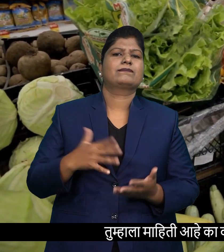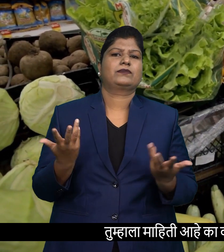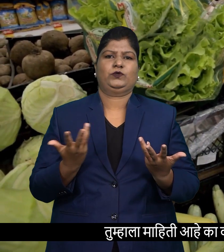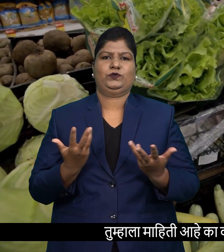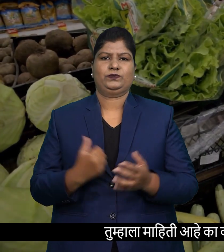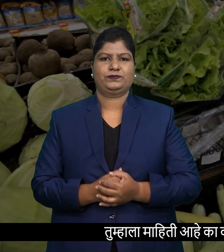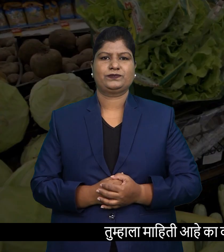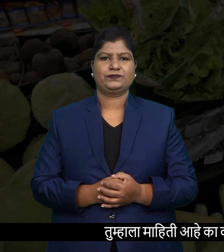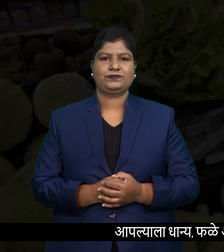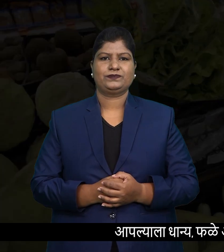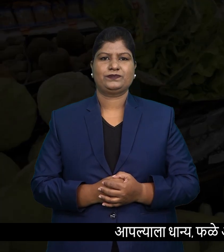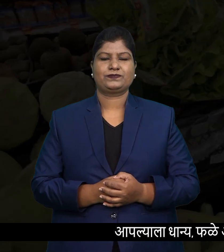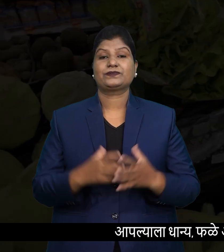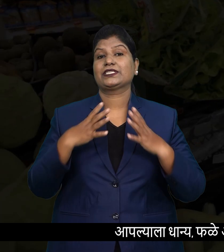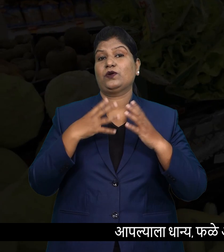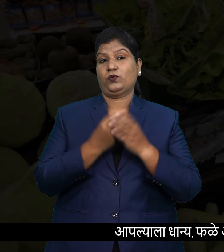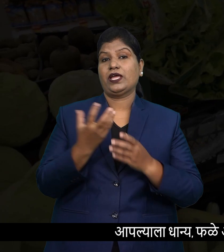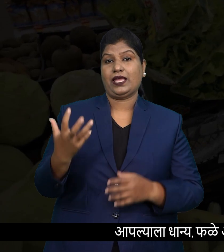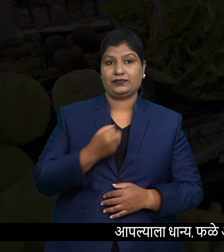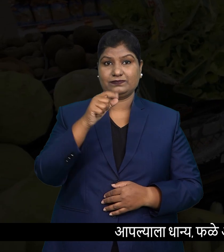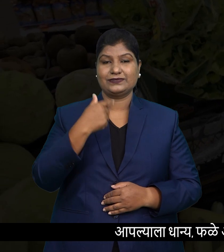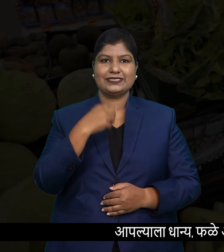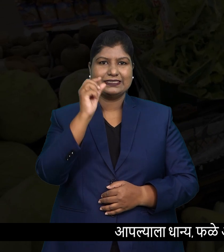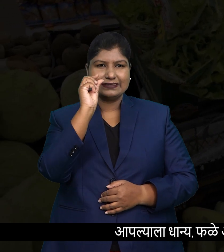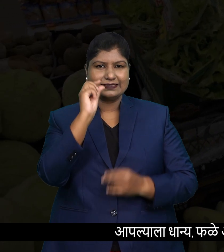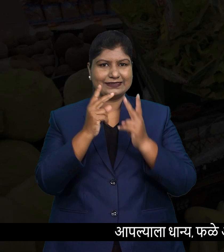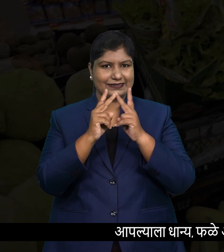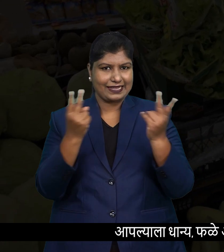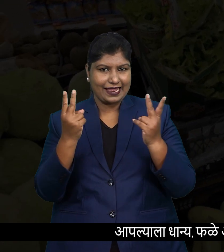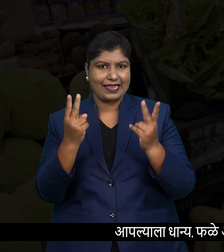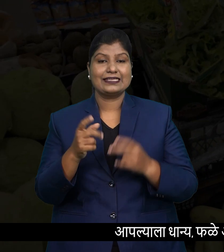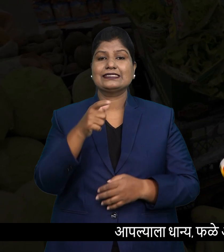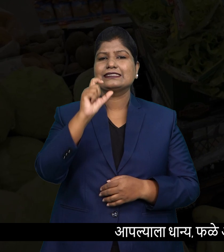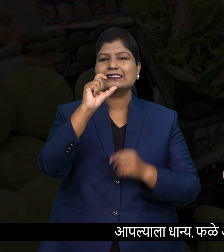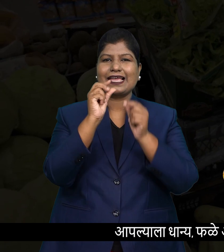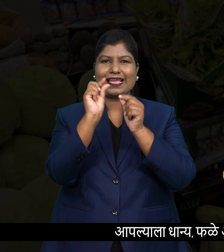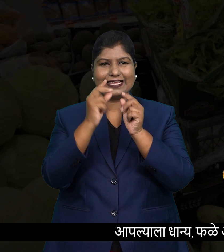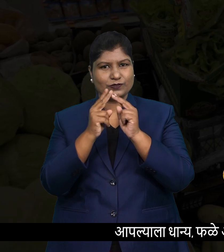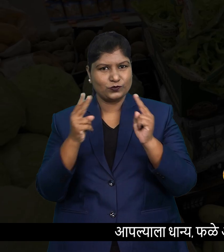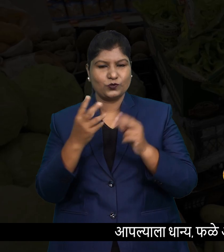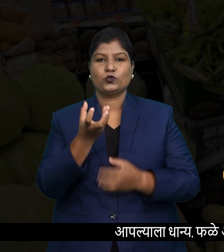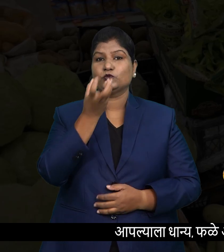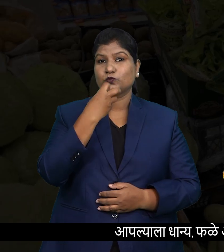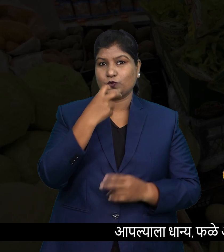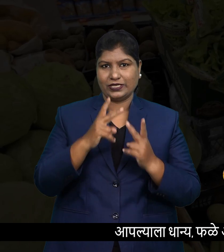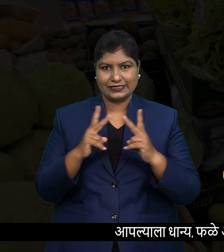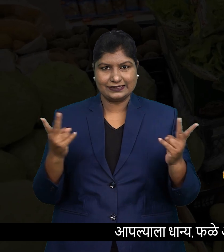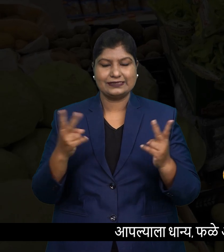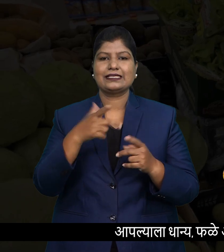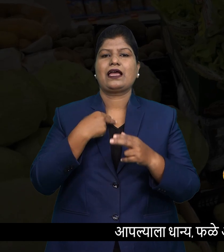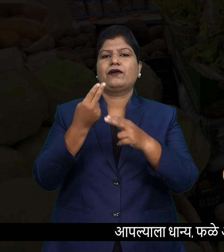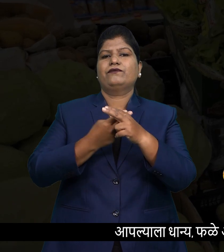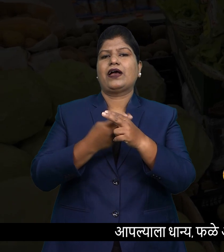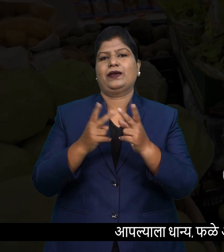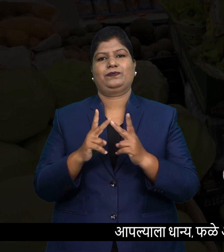मिळतात? आपल्याला धान्य, फळे आणि भाज्या वनस्पतींपासून मिळतात.